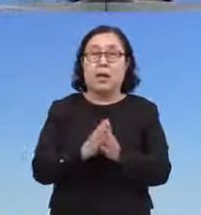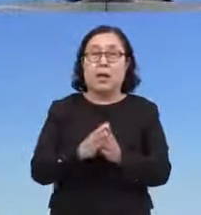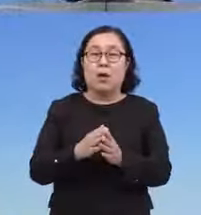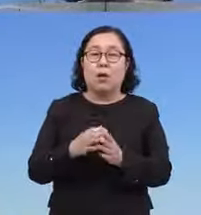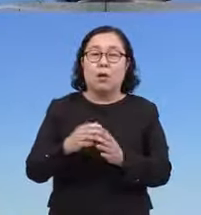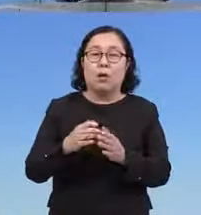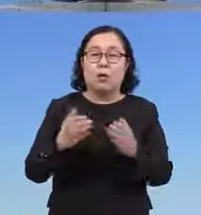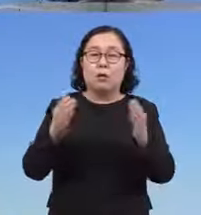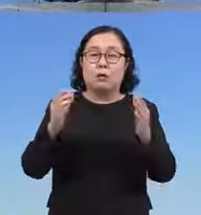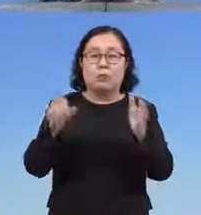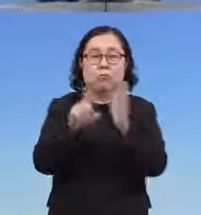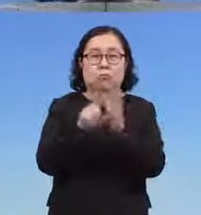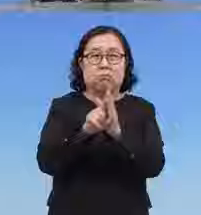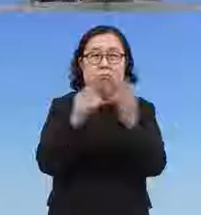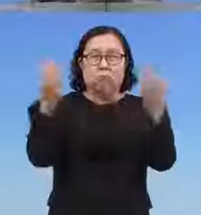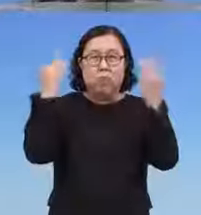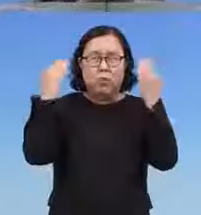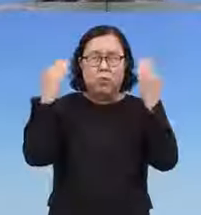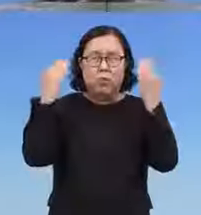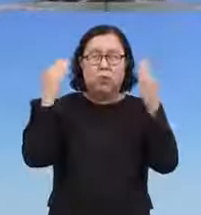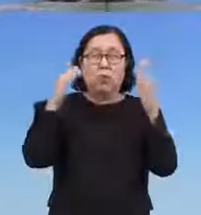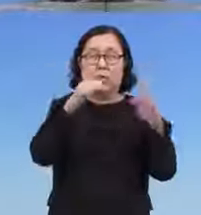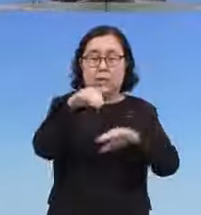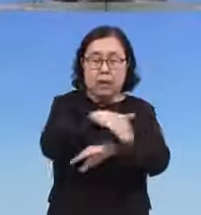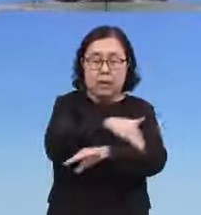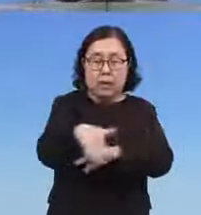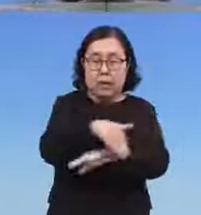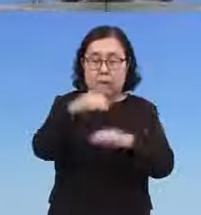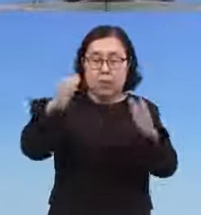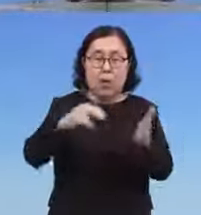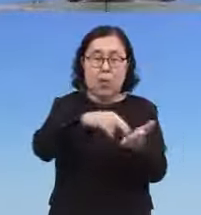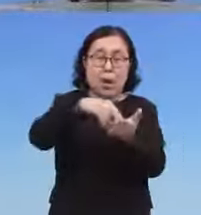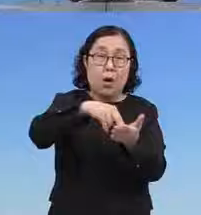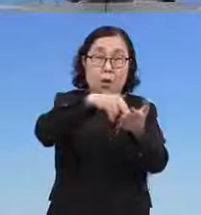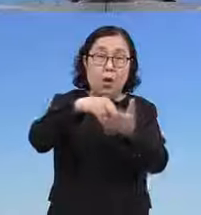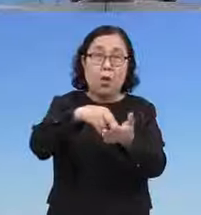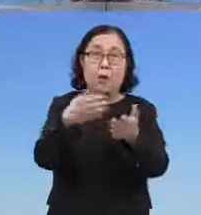외롭고 아는 사람 없어 참 소외받는 마음으로 지냈지만,